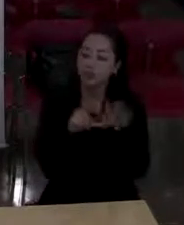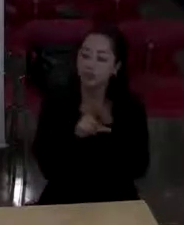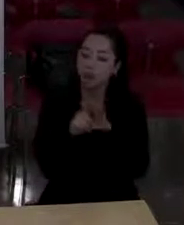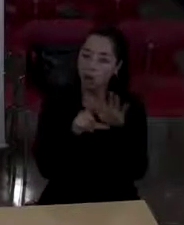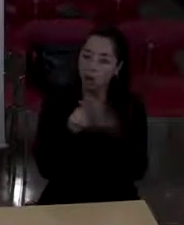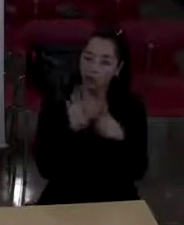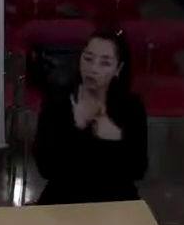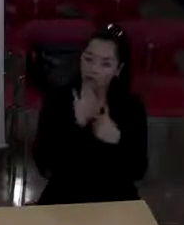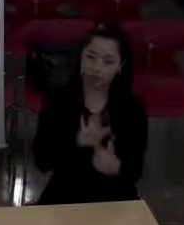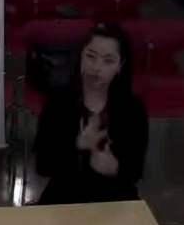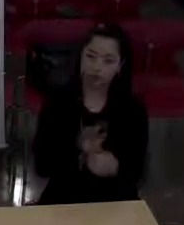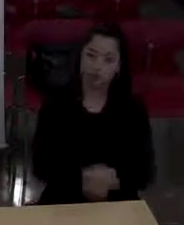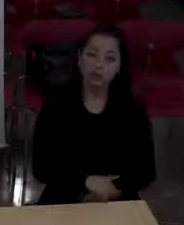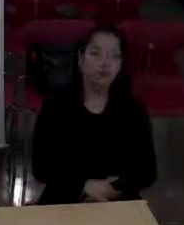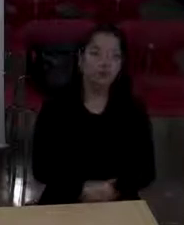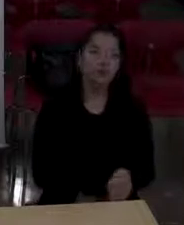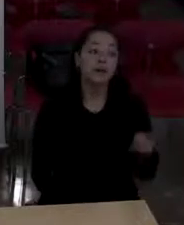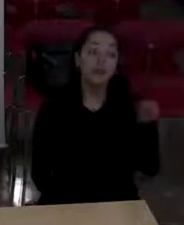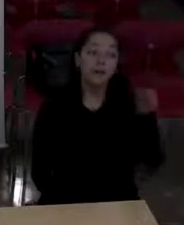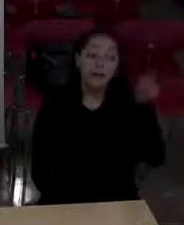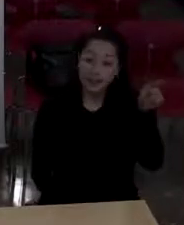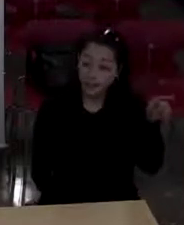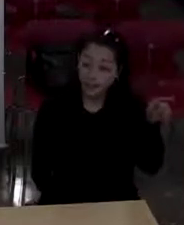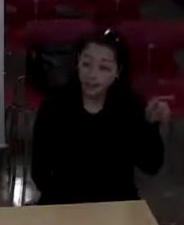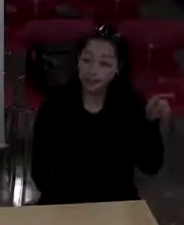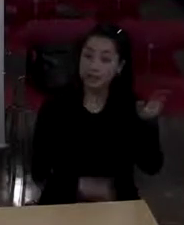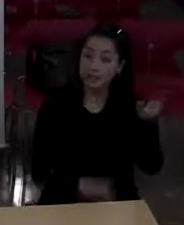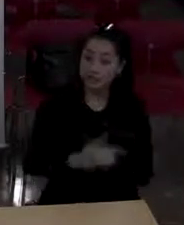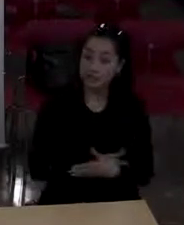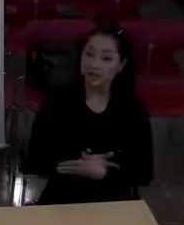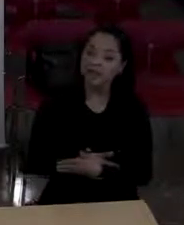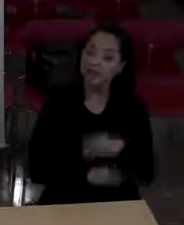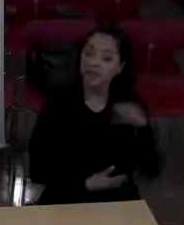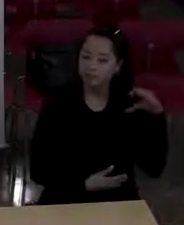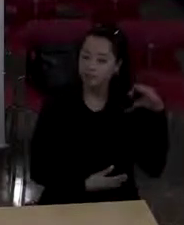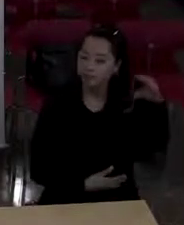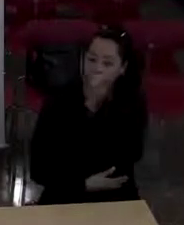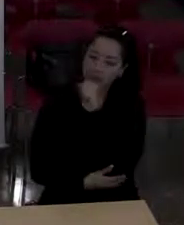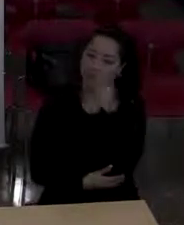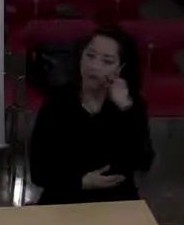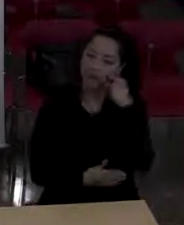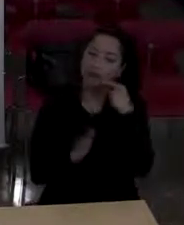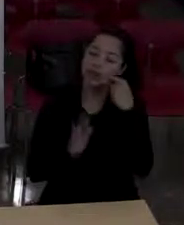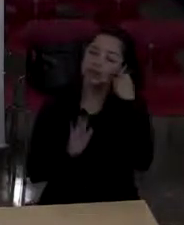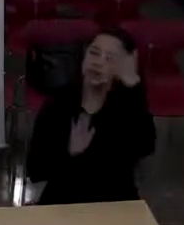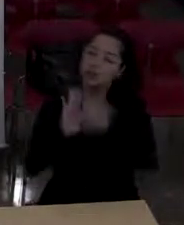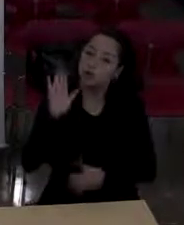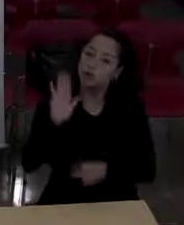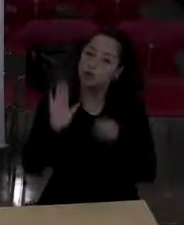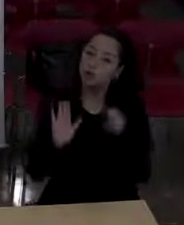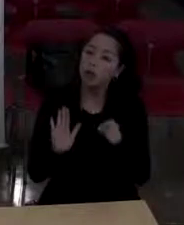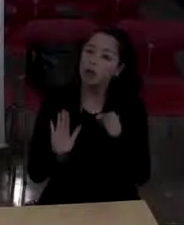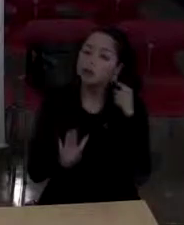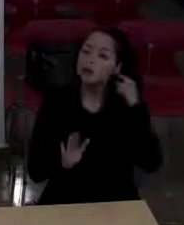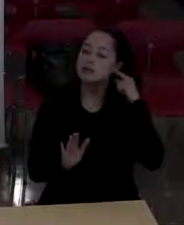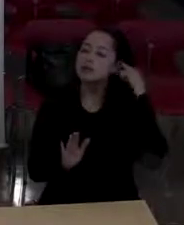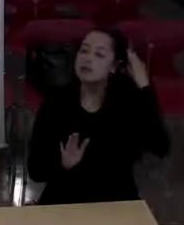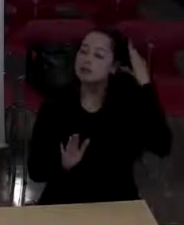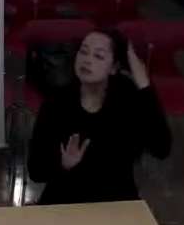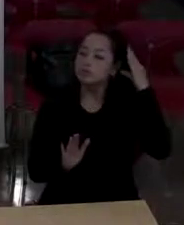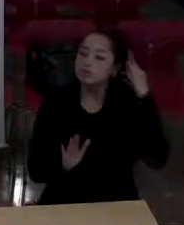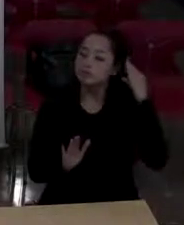ejemplo de un bebé que también es diagnosticado tempranamente con pérdida auditiva. Es un ejemplo de una escucha,